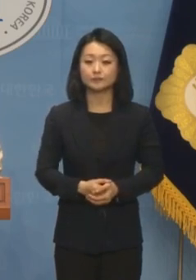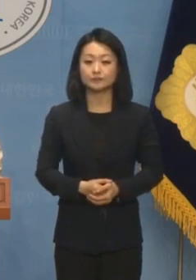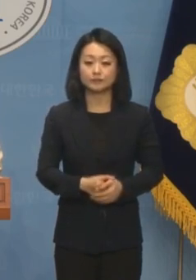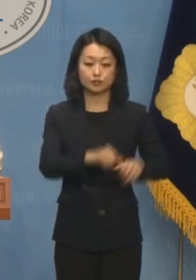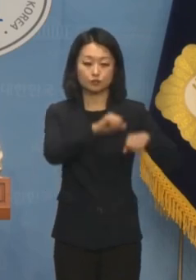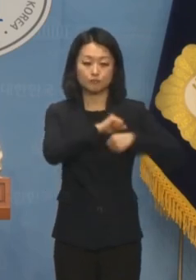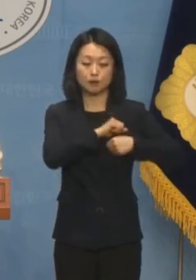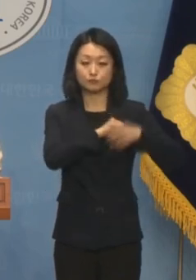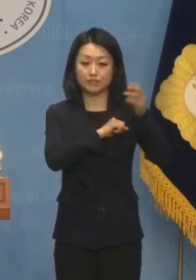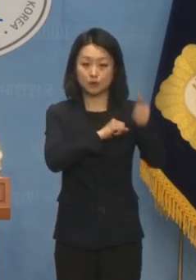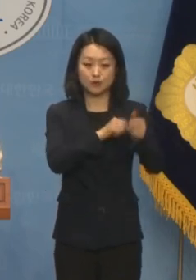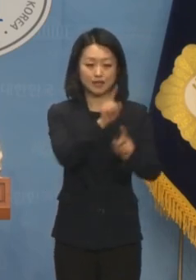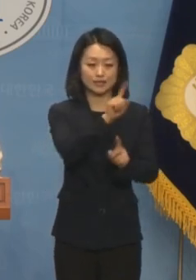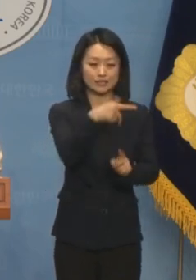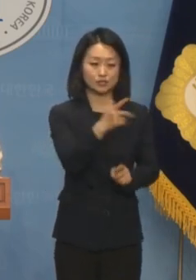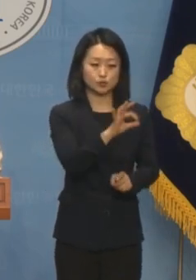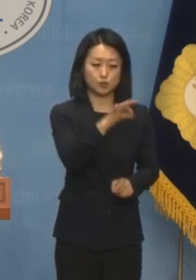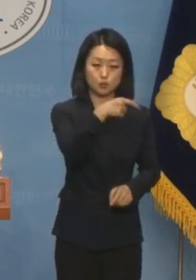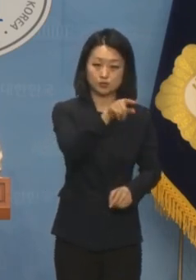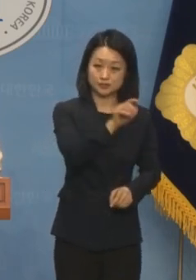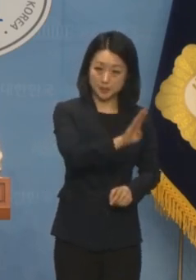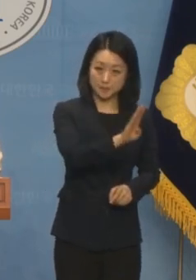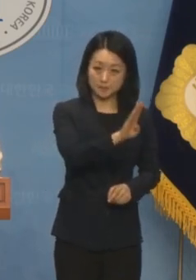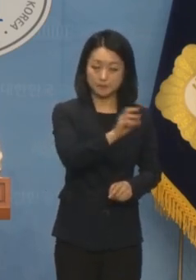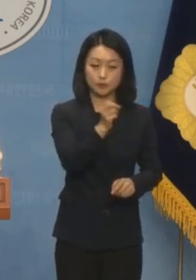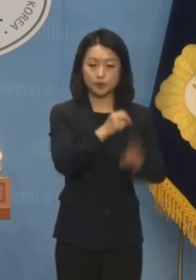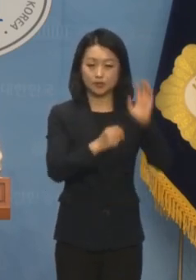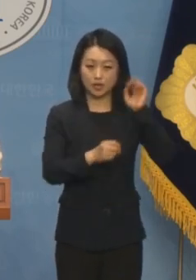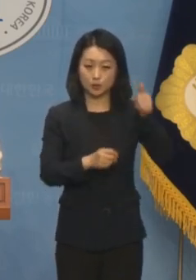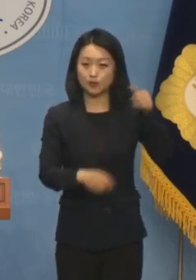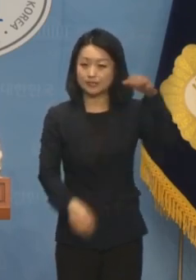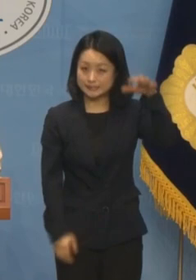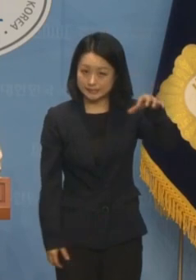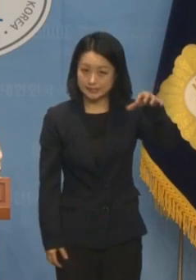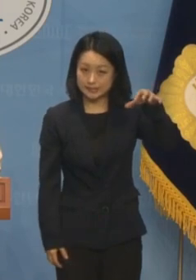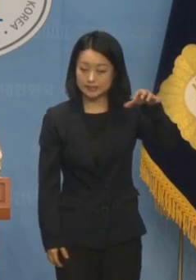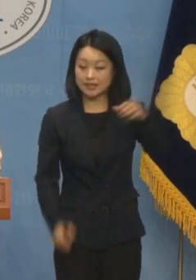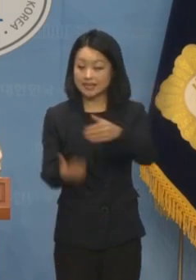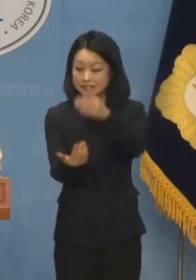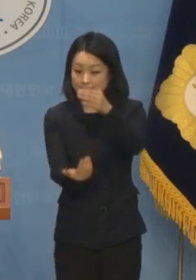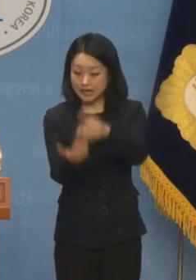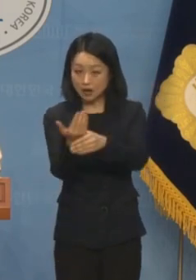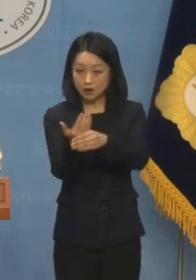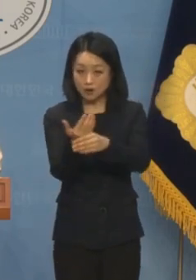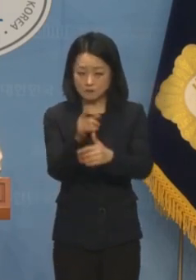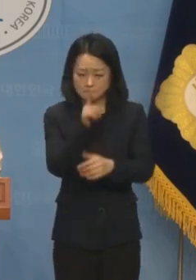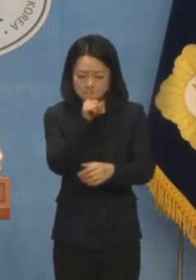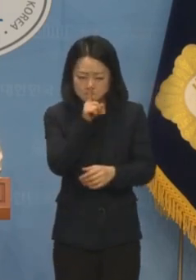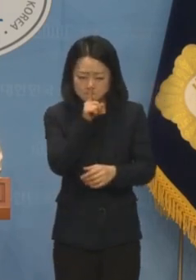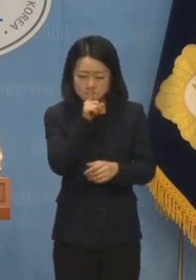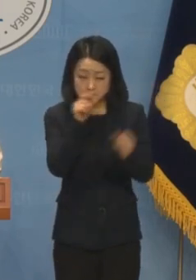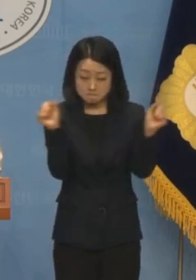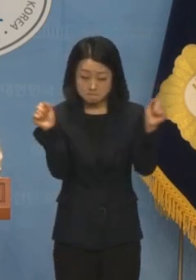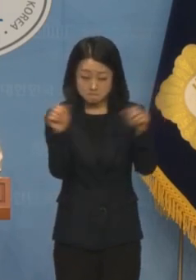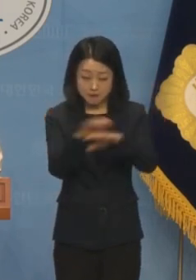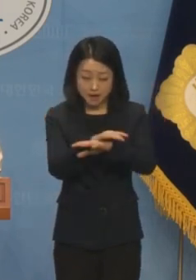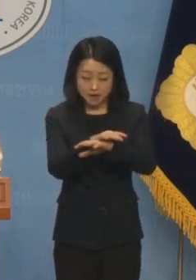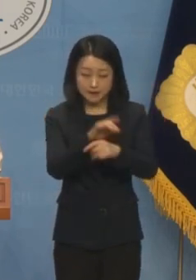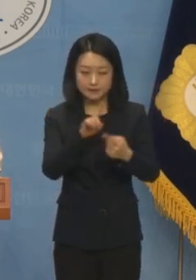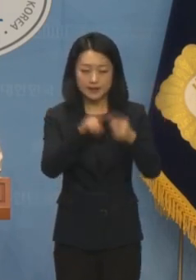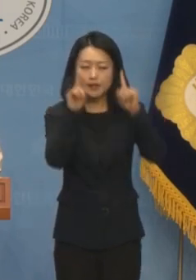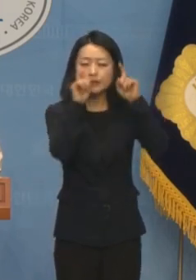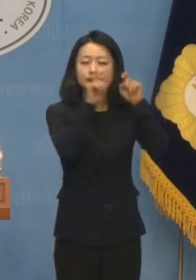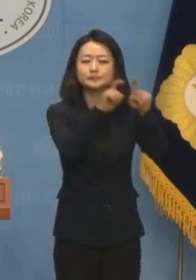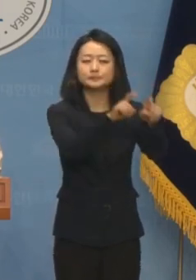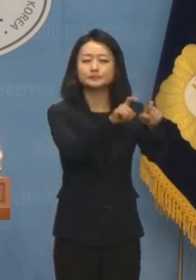이종섭 전 국방부 장관부터 대통령실까지 사건의 축소, 은폐 의혹이 끊이지 않은